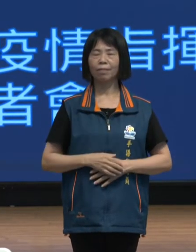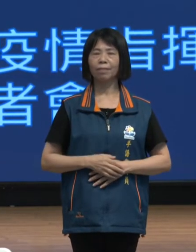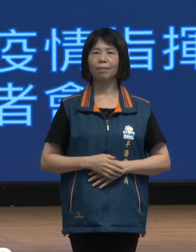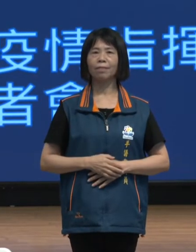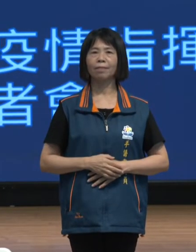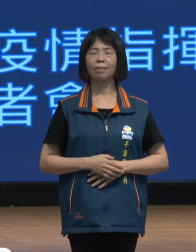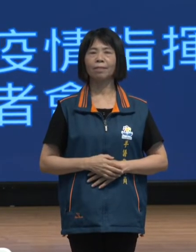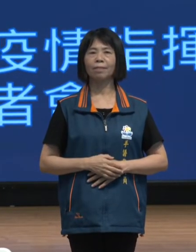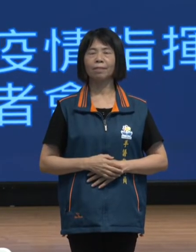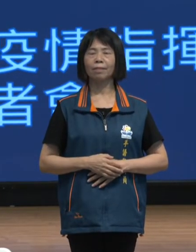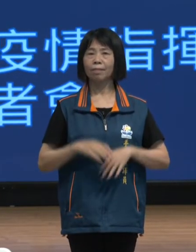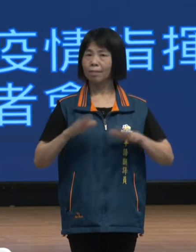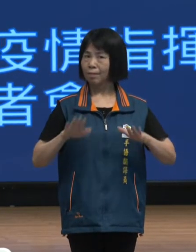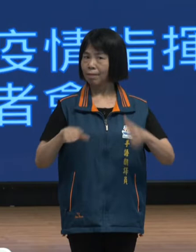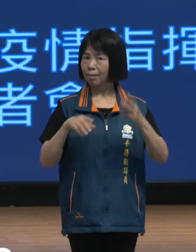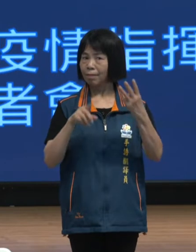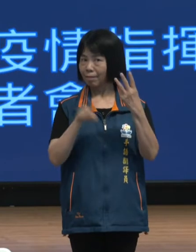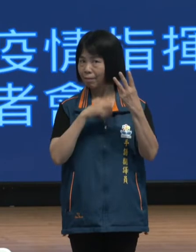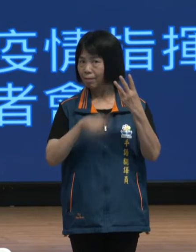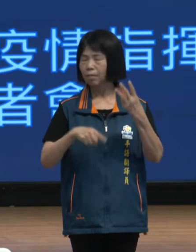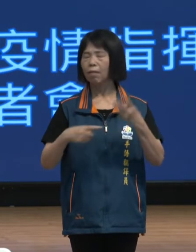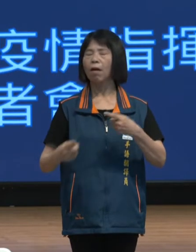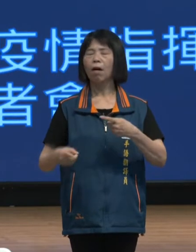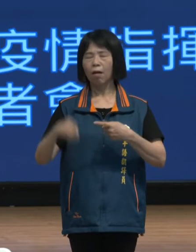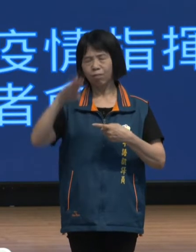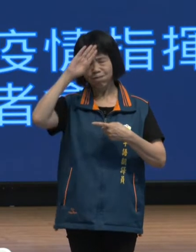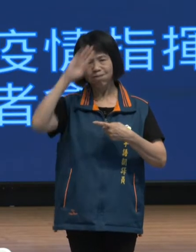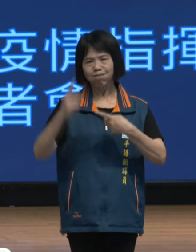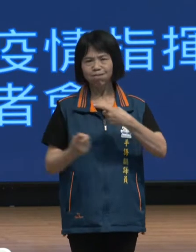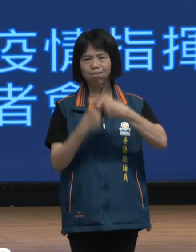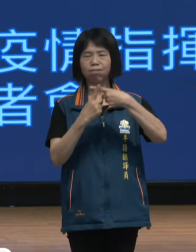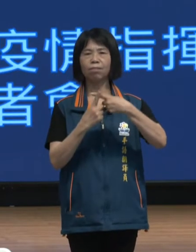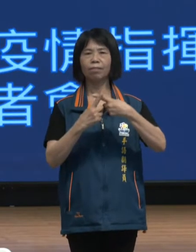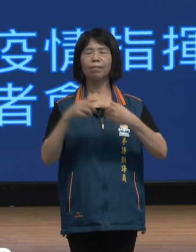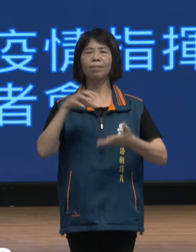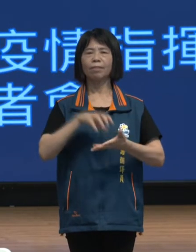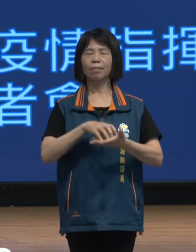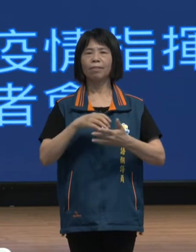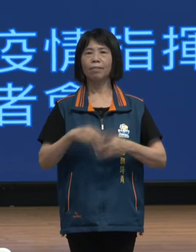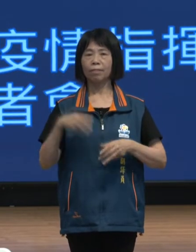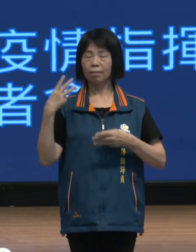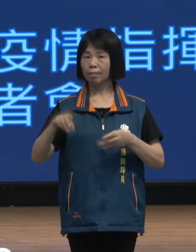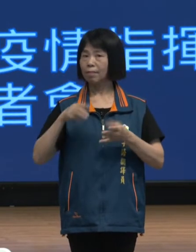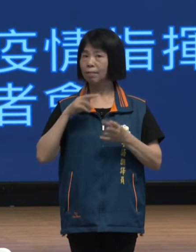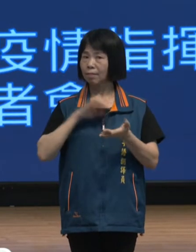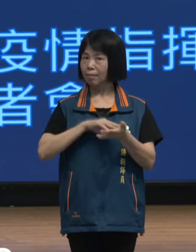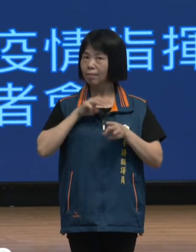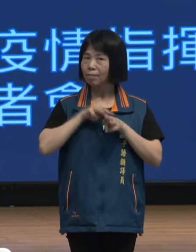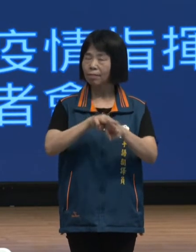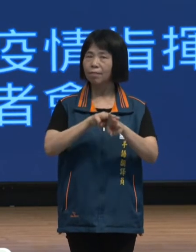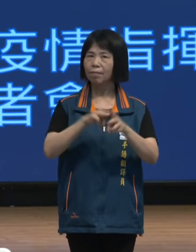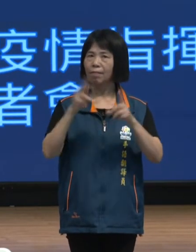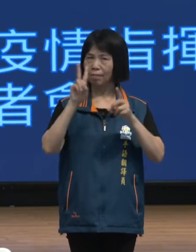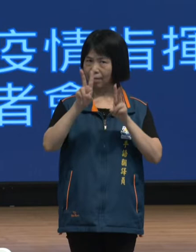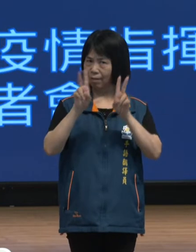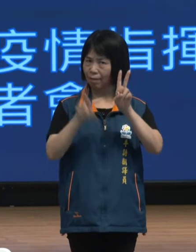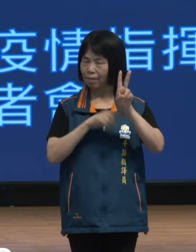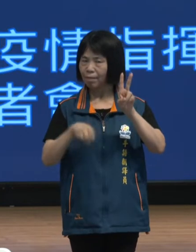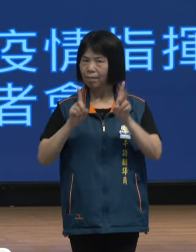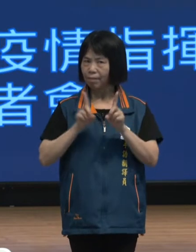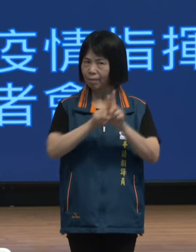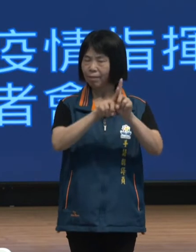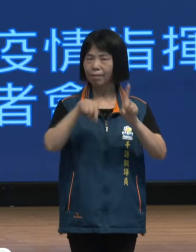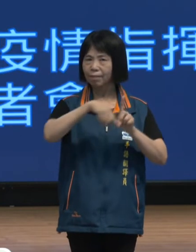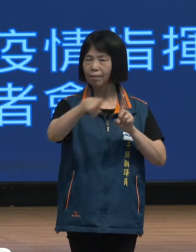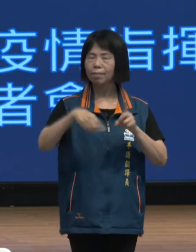我们的检测，所以他们是阳性确诊。另外还有病患出院了之后的2位家人也确诊，所以